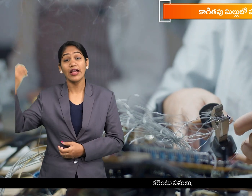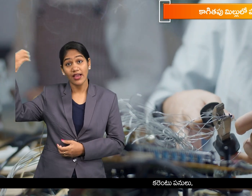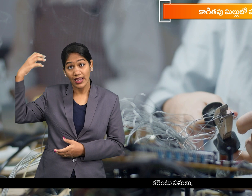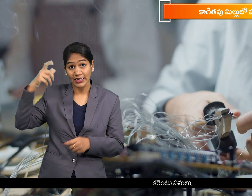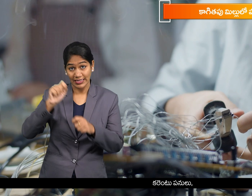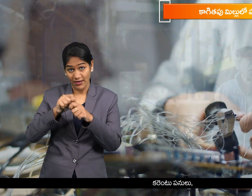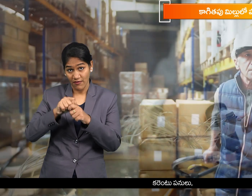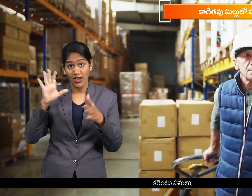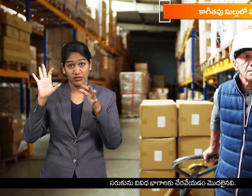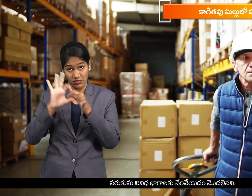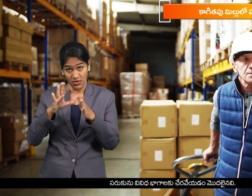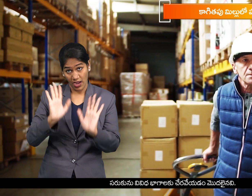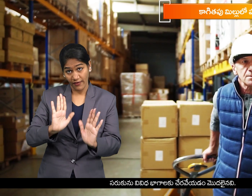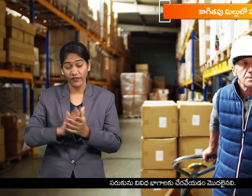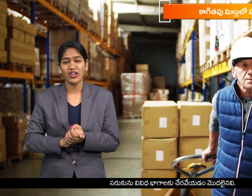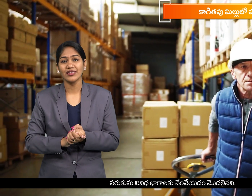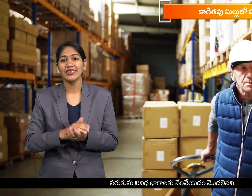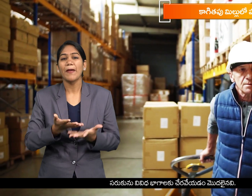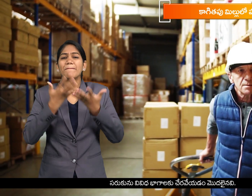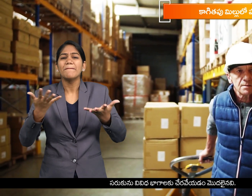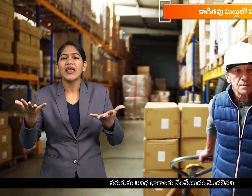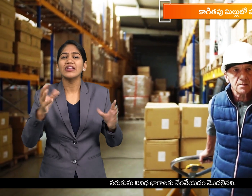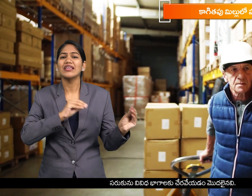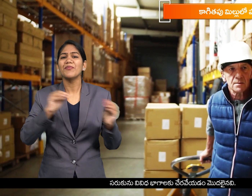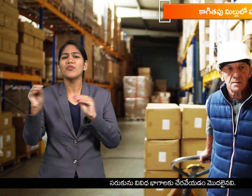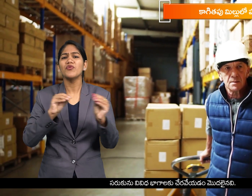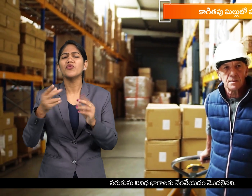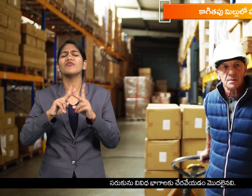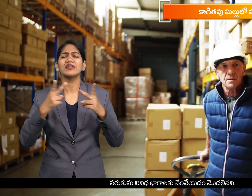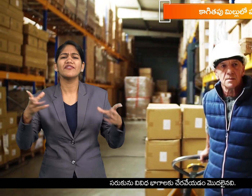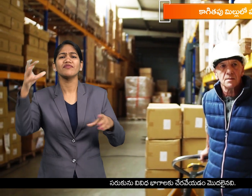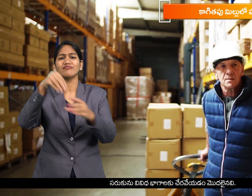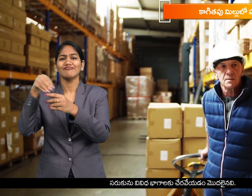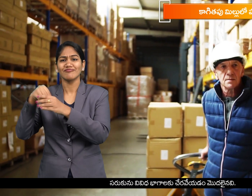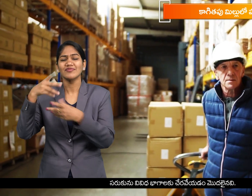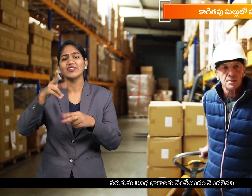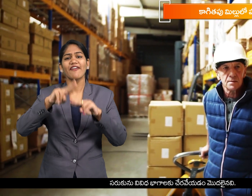కరెంటు పనులు, సరుకును వివిధ భాగాలకు చేరవేయటం మొదలైనవి.